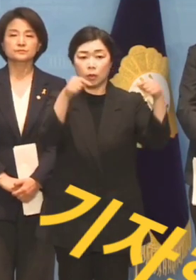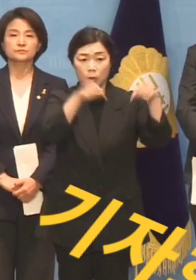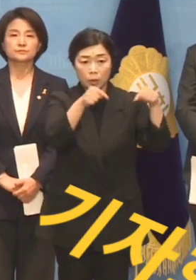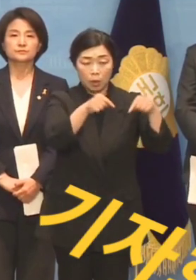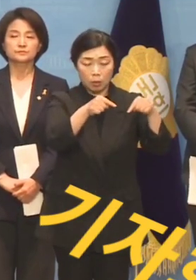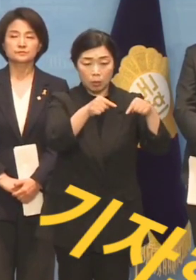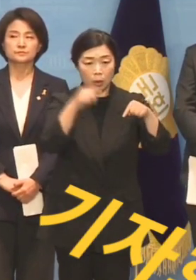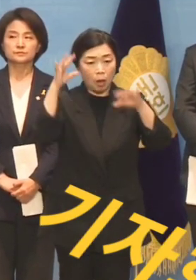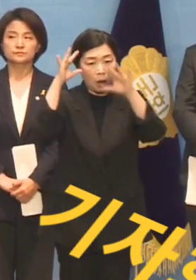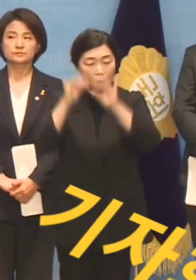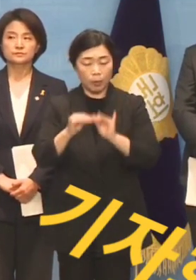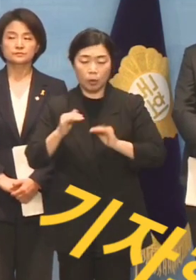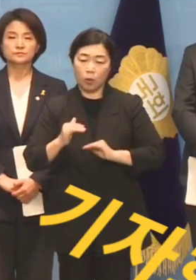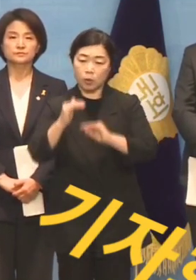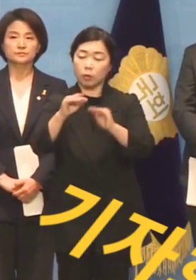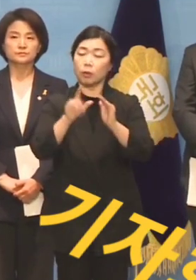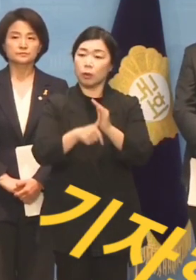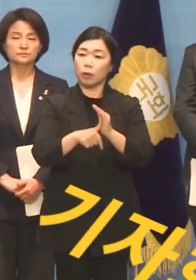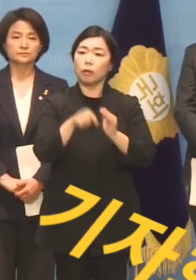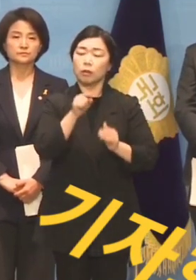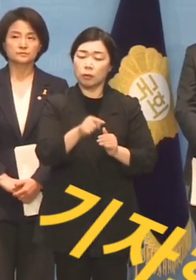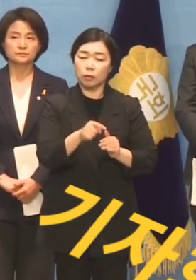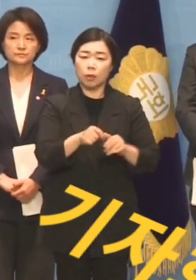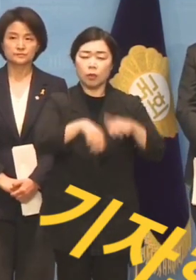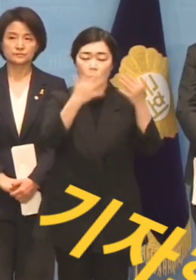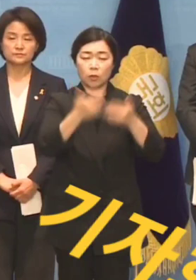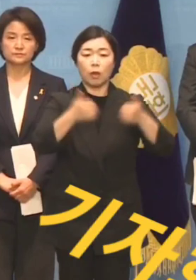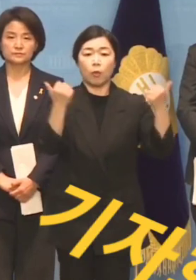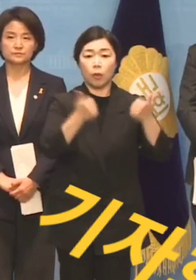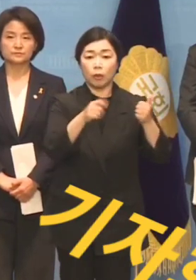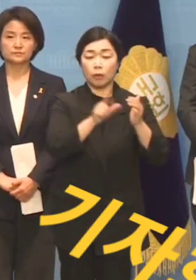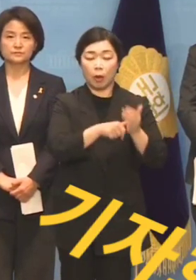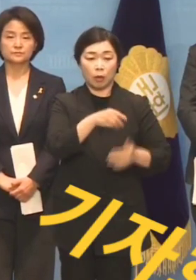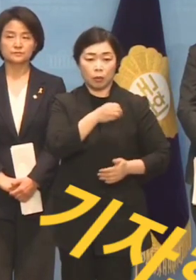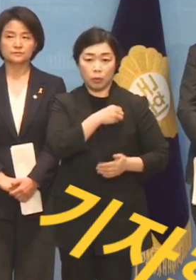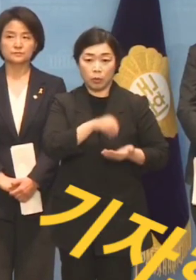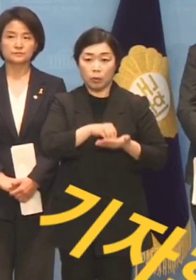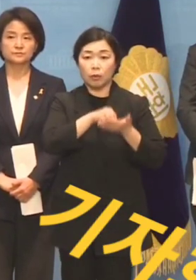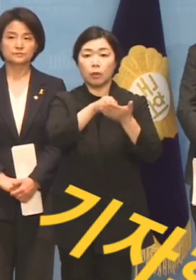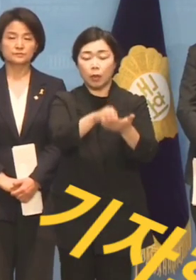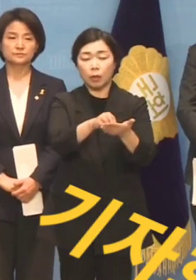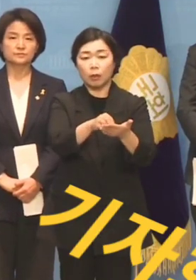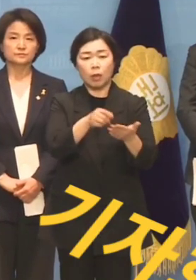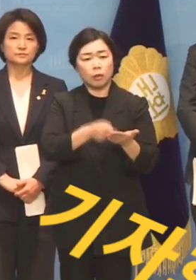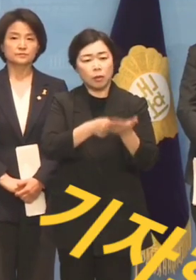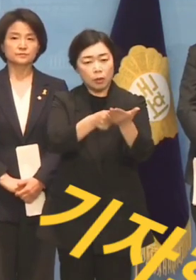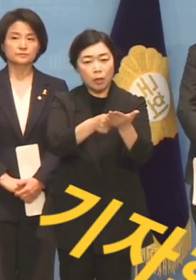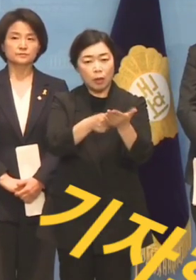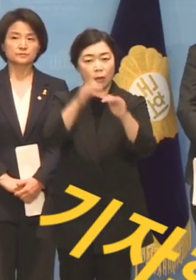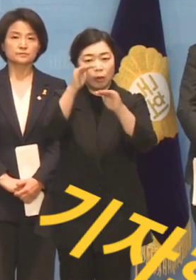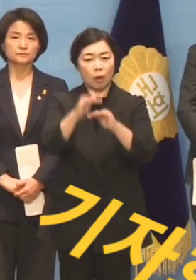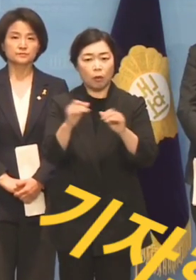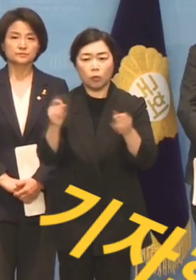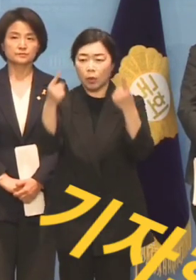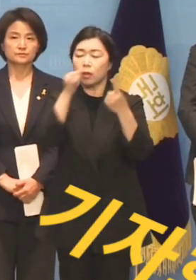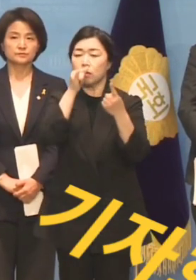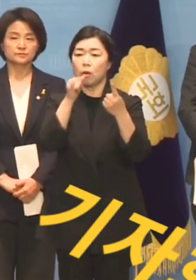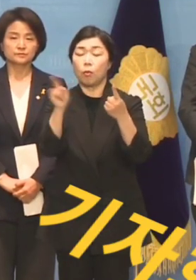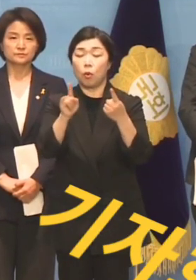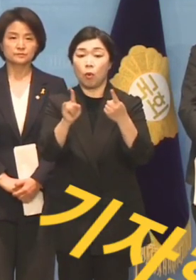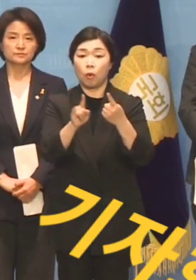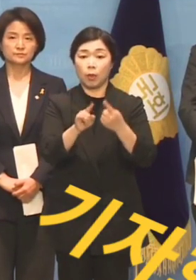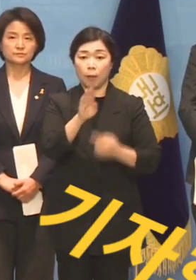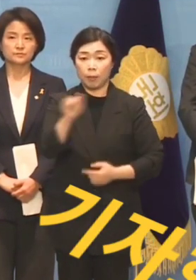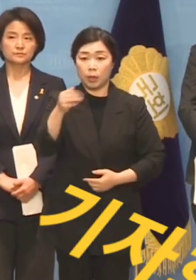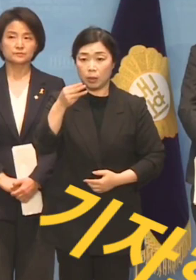협상하고 합의 과정에서 이 전원위원회에서 의원들이 제시한 공통분모가 있습니다. 첫 번째로 비례성,